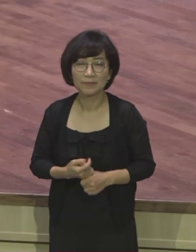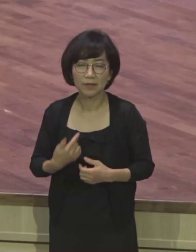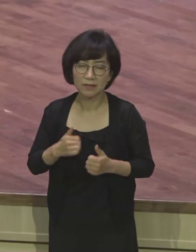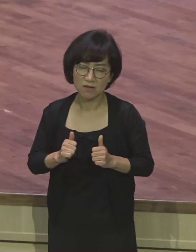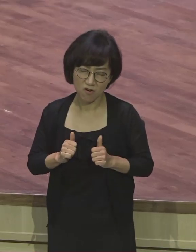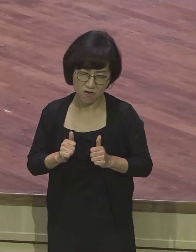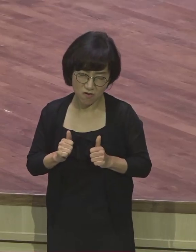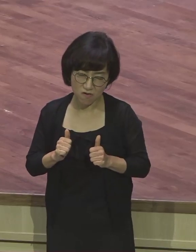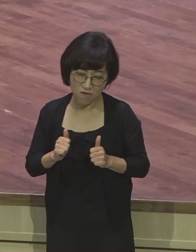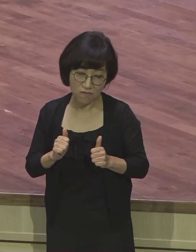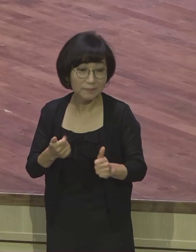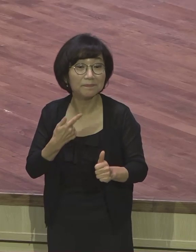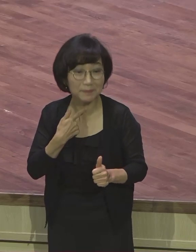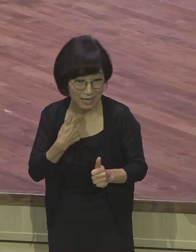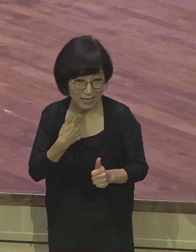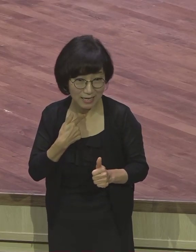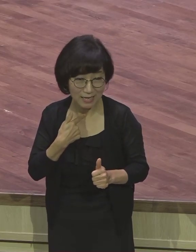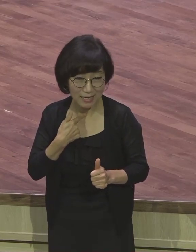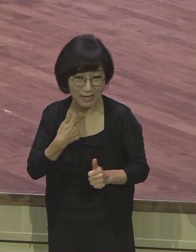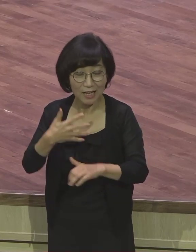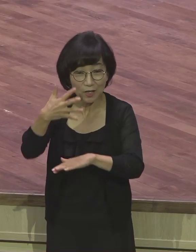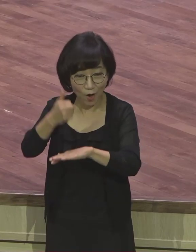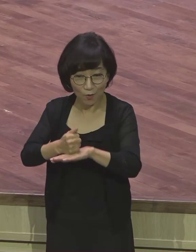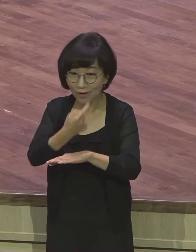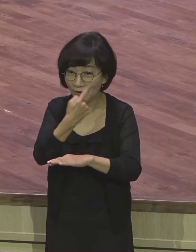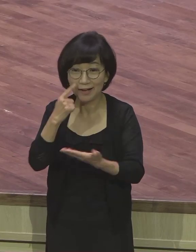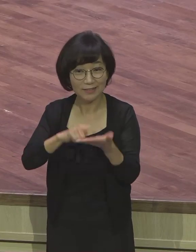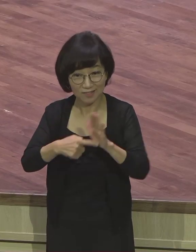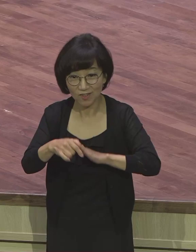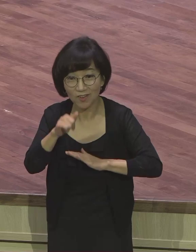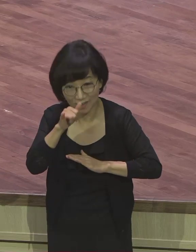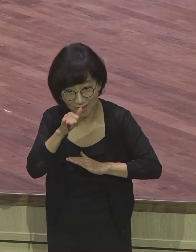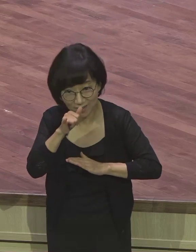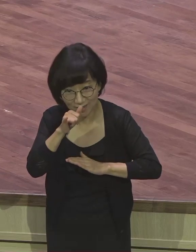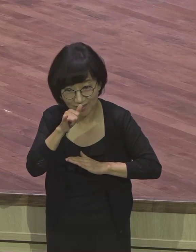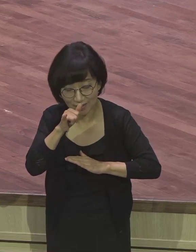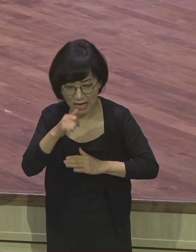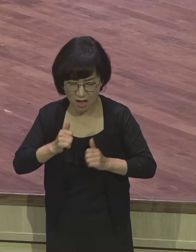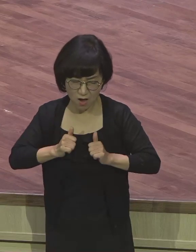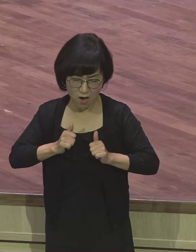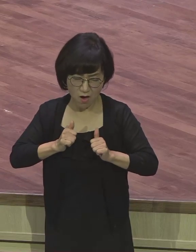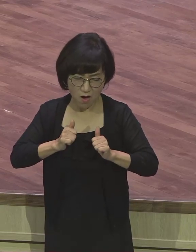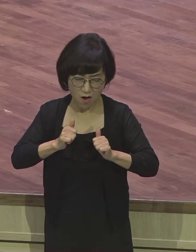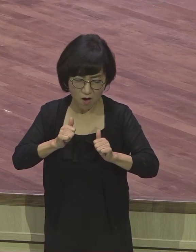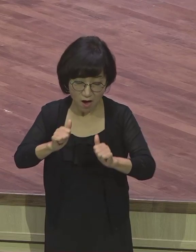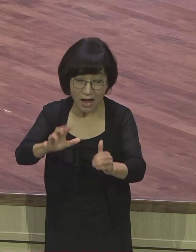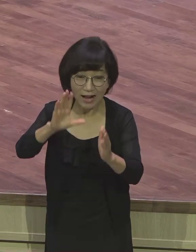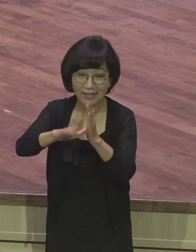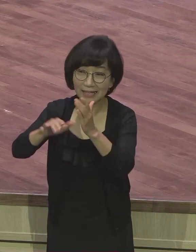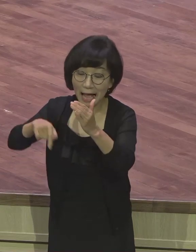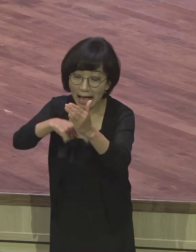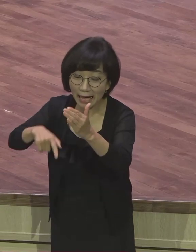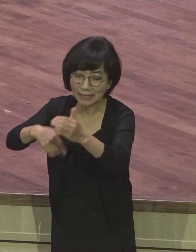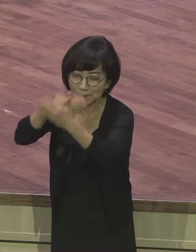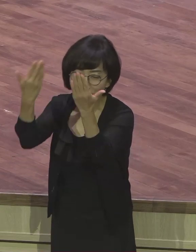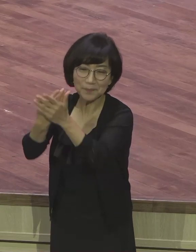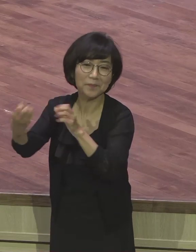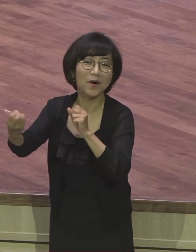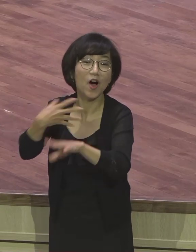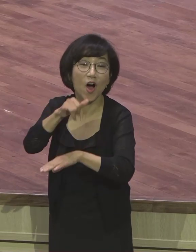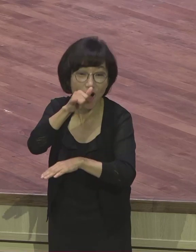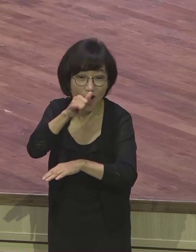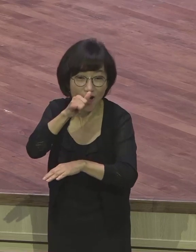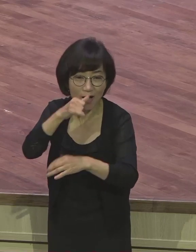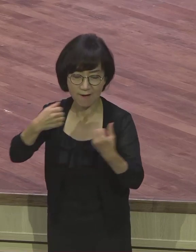열심을 품고 주를 섬기라. 뭔 말인지 아십니까? 그 속에 모든 응답이 다 들어있다고. 그 속에 모든